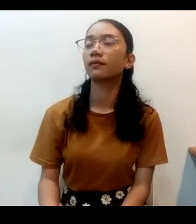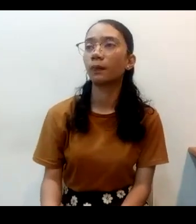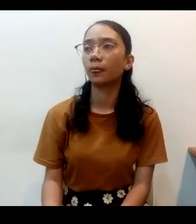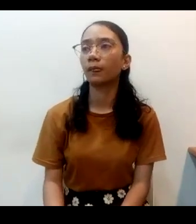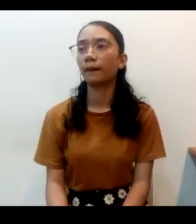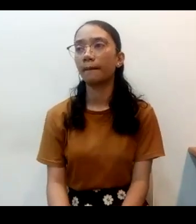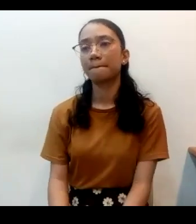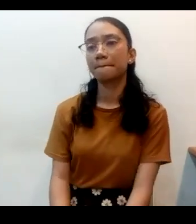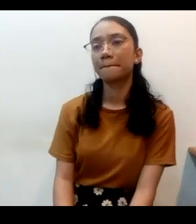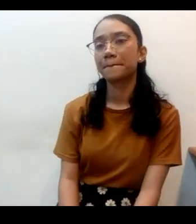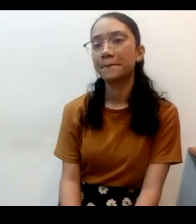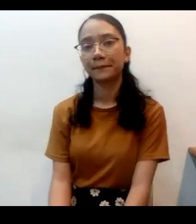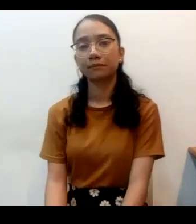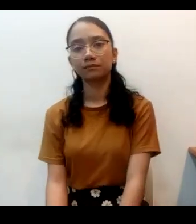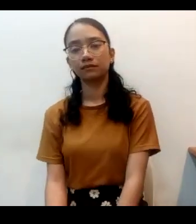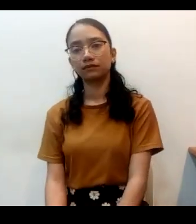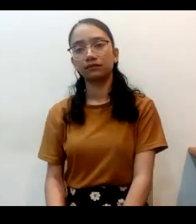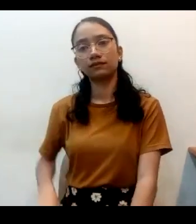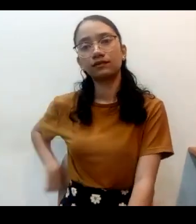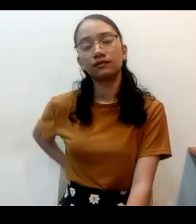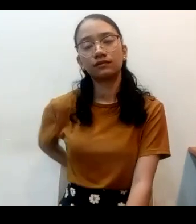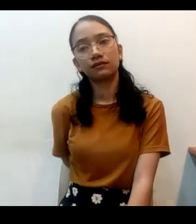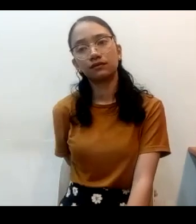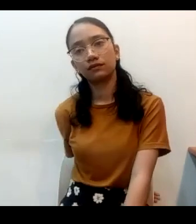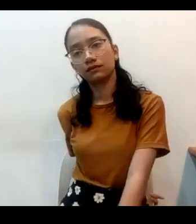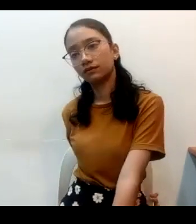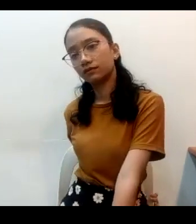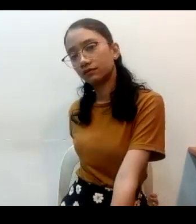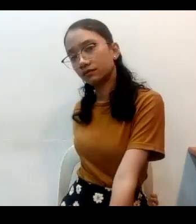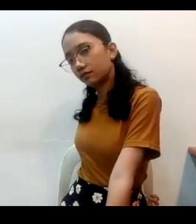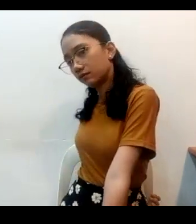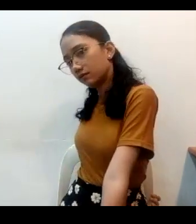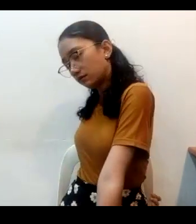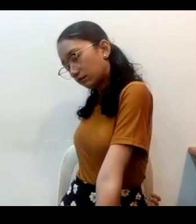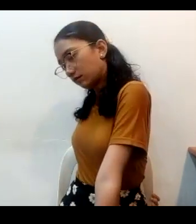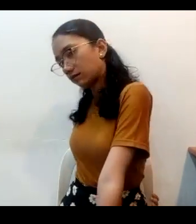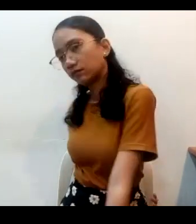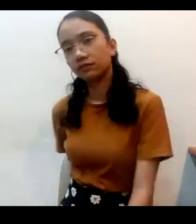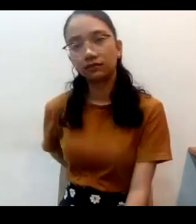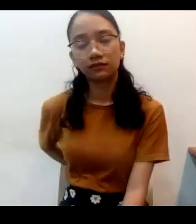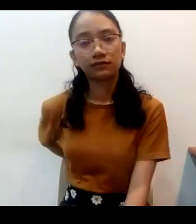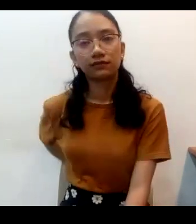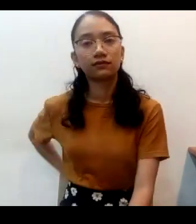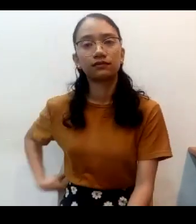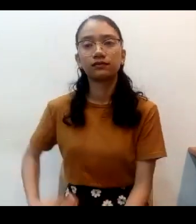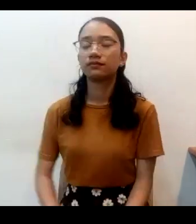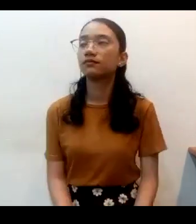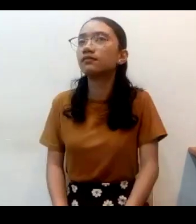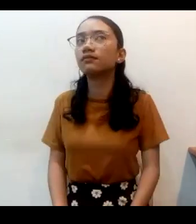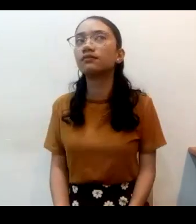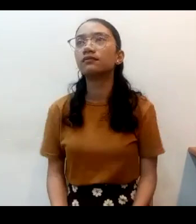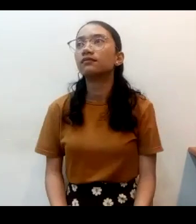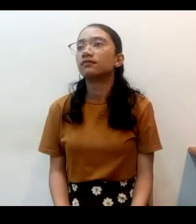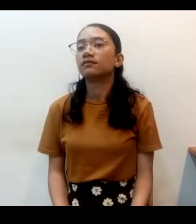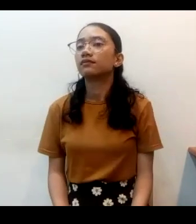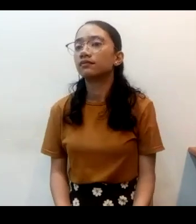kaming salita ng propesya na lalong tiyak, mabuti ang inyong ginagawa kung ito'y inyong pagtutuunan ng pansin, kaya sa